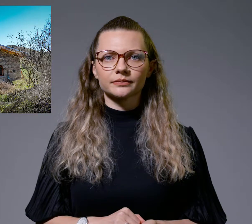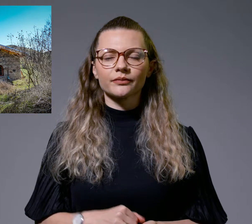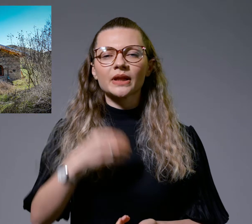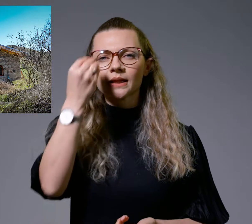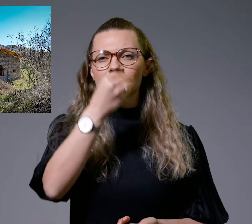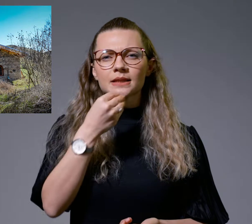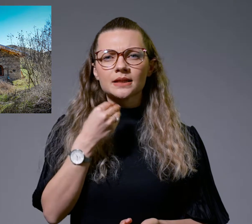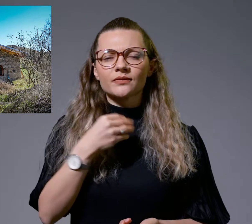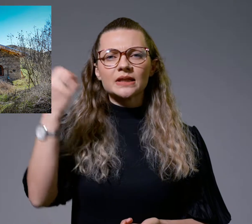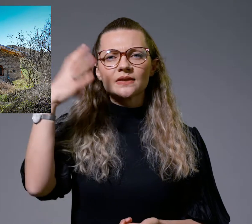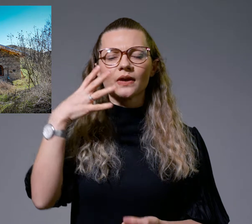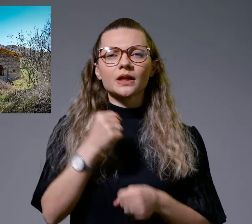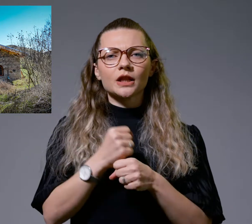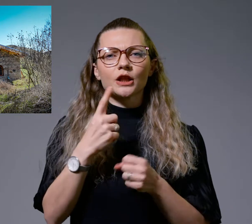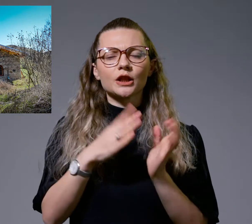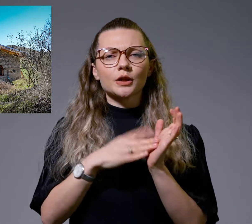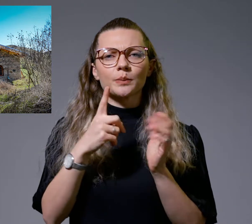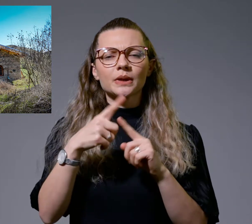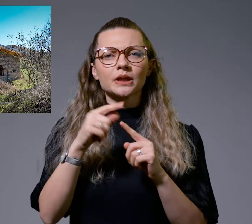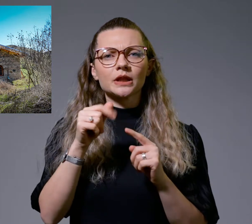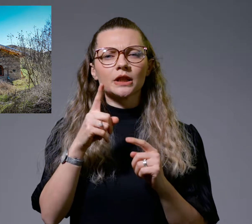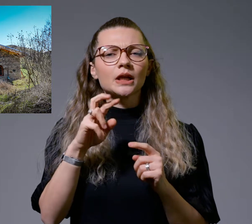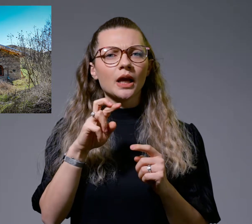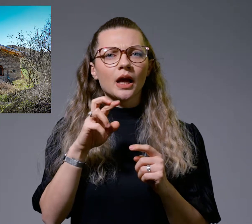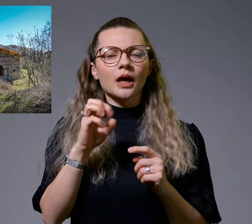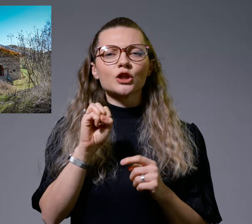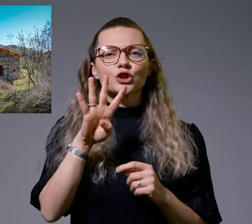Црква Свети Димитрije од 14. век.